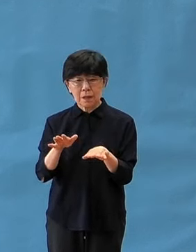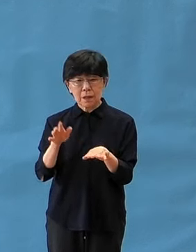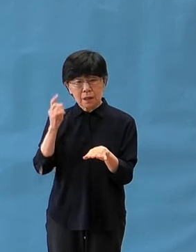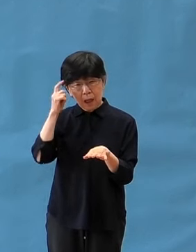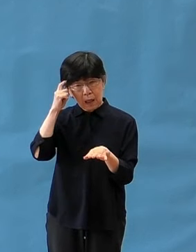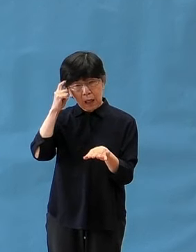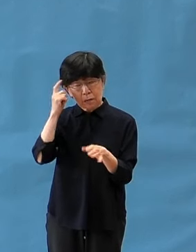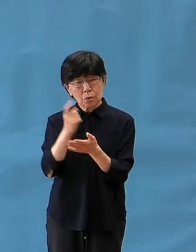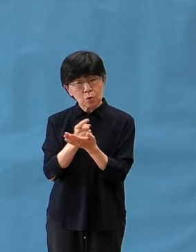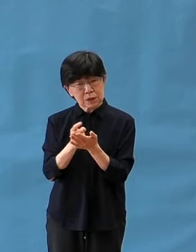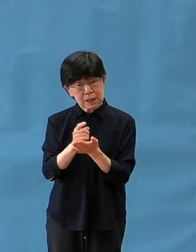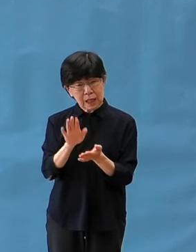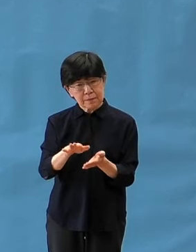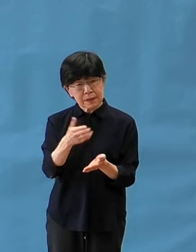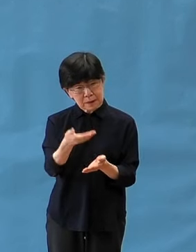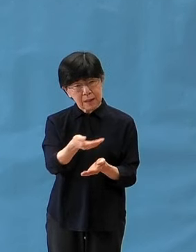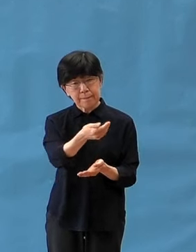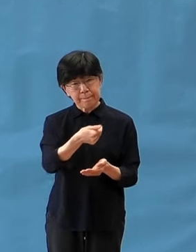があればお願いいたします。